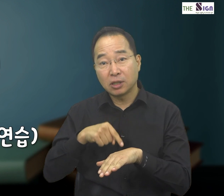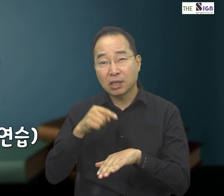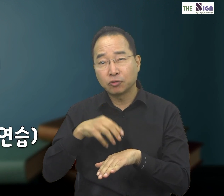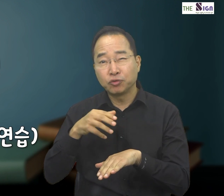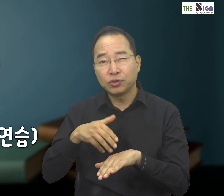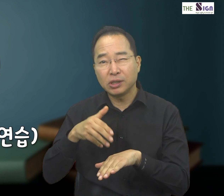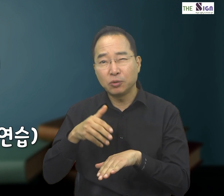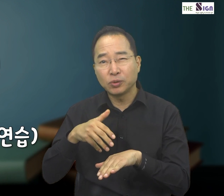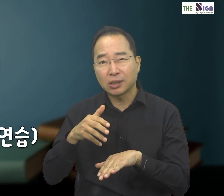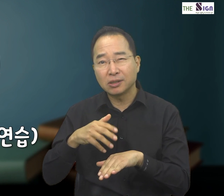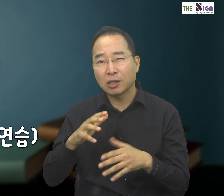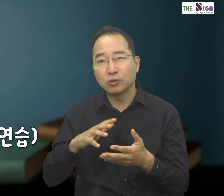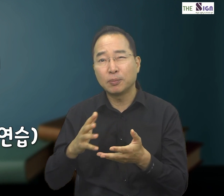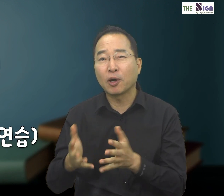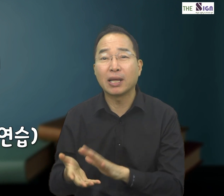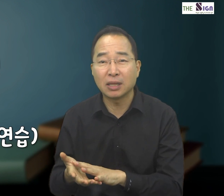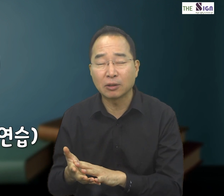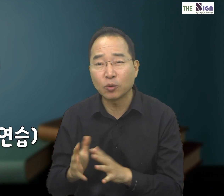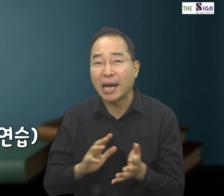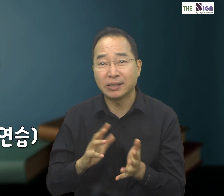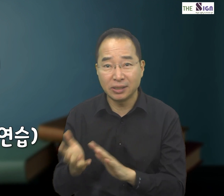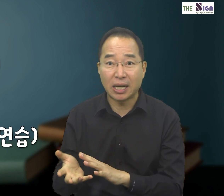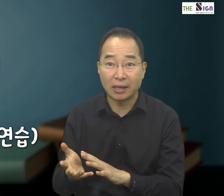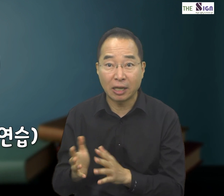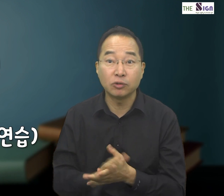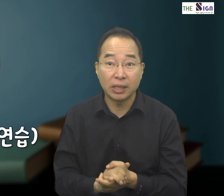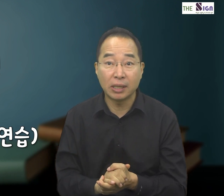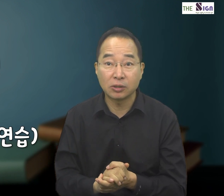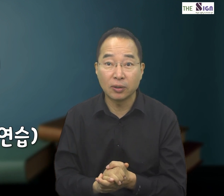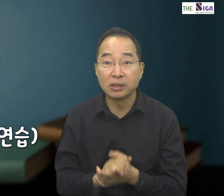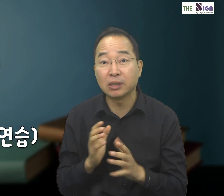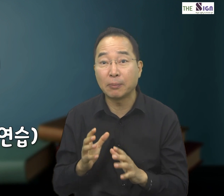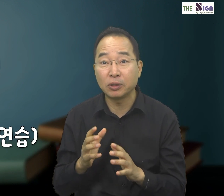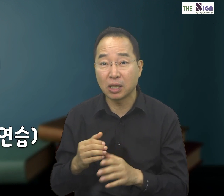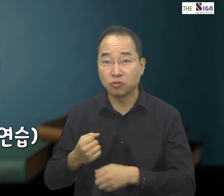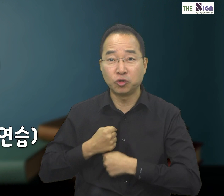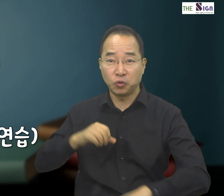자꾸 두들기는 동작들이 자꾸 이제 변한다 또는 안 쓴다라고 얘기했잖아요. 그러다 보니까 군